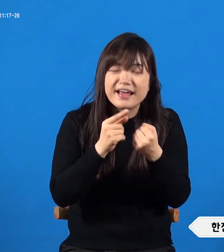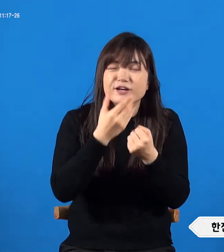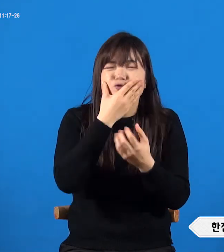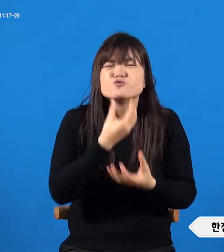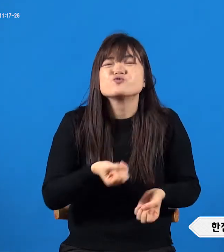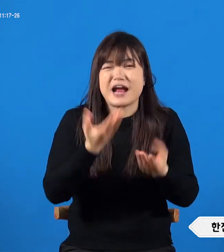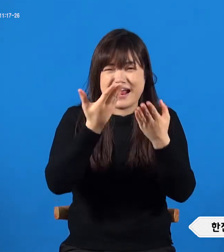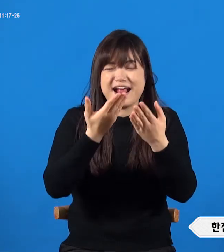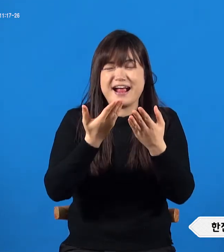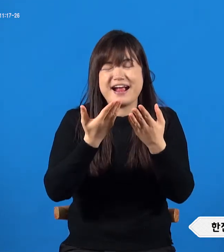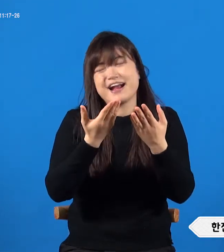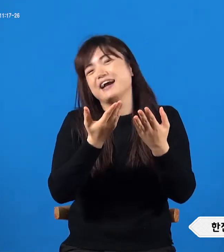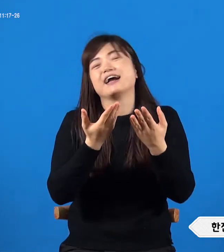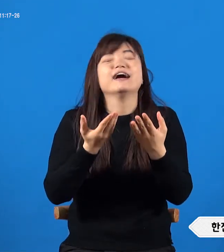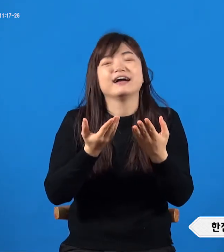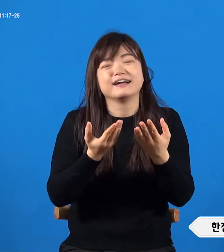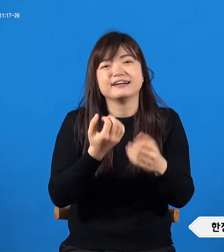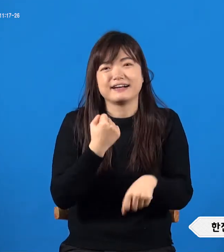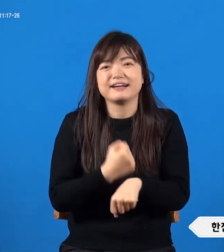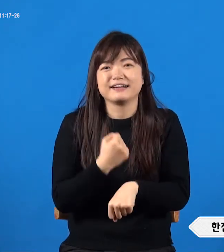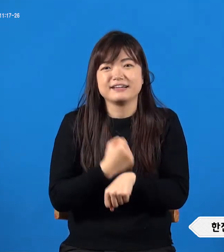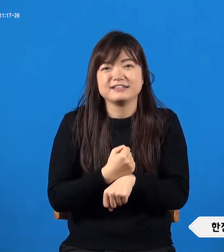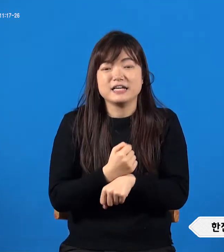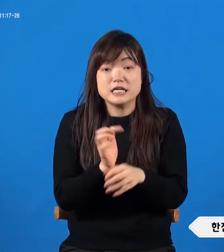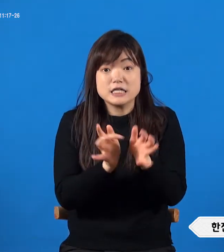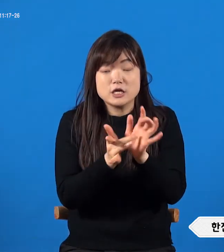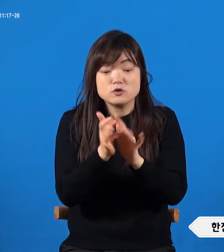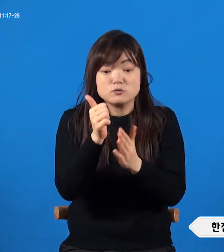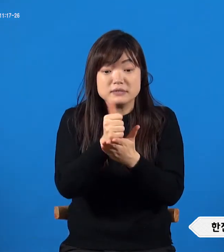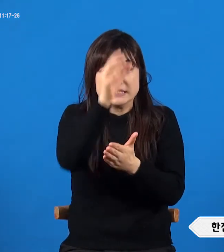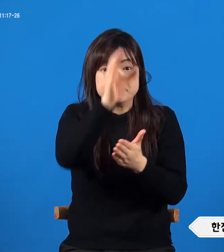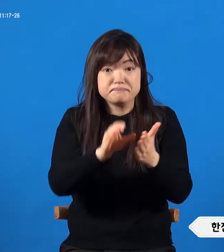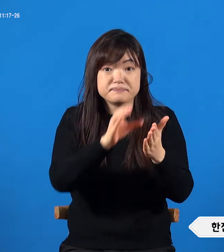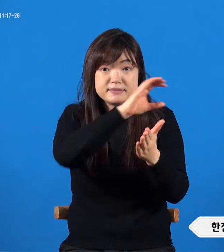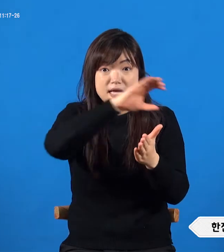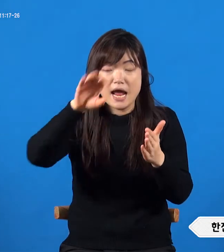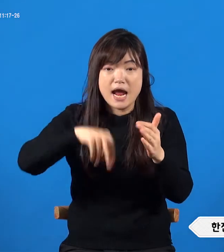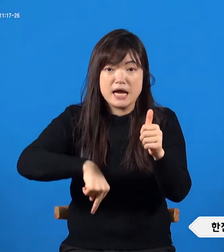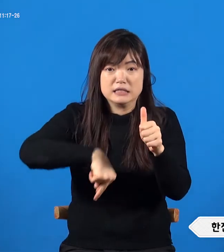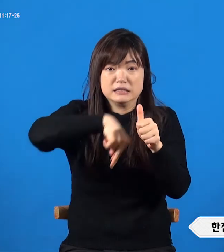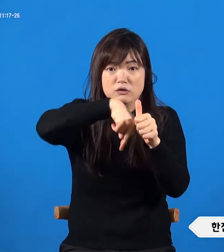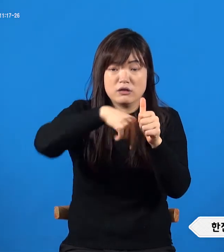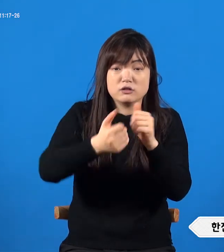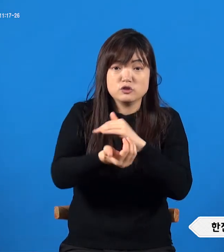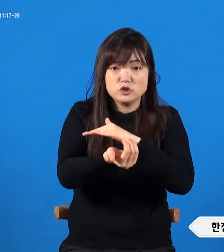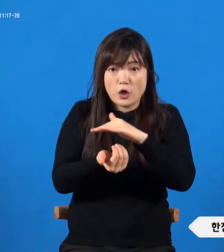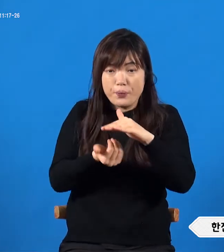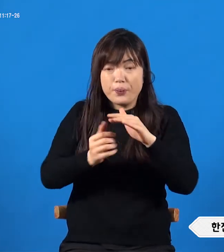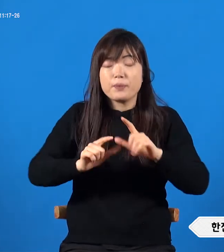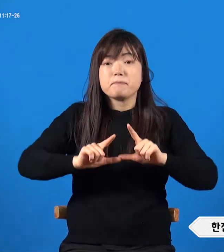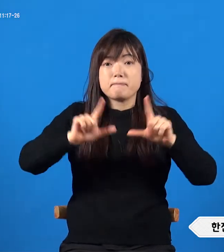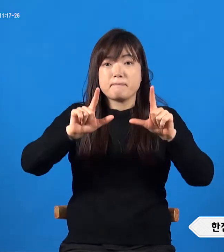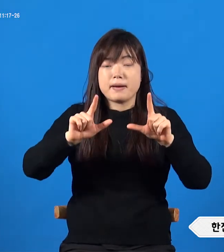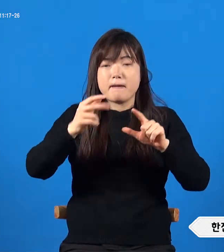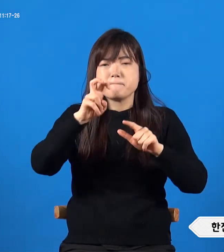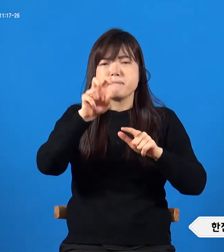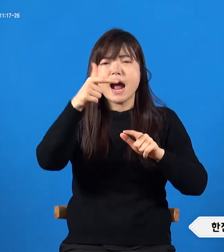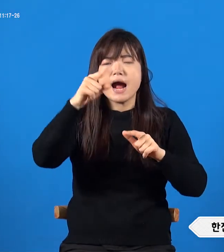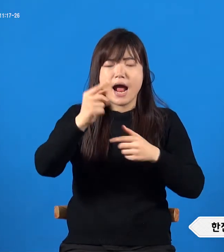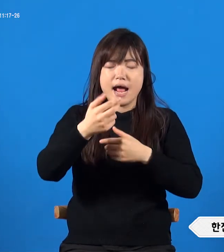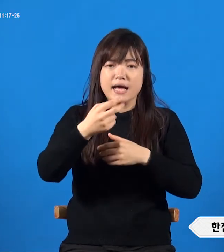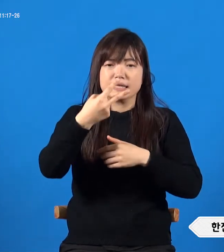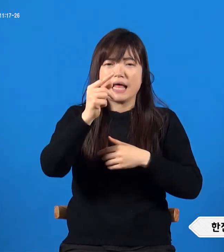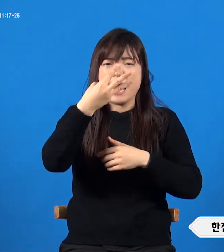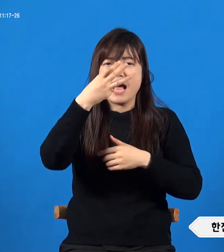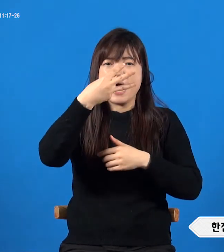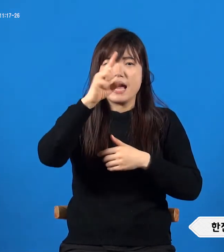되겠죠? 예수님께서 십자가를 지시기 바로 전날 밤에 마가의 다락방에 제자들을